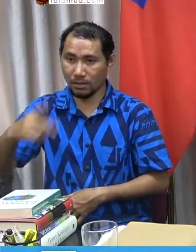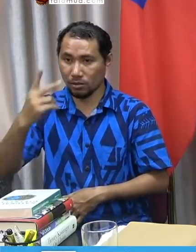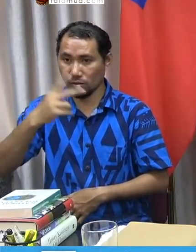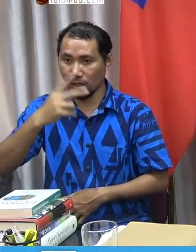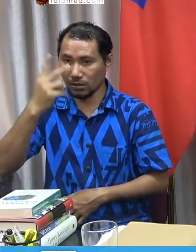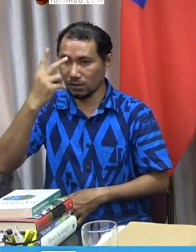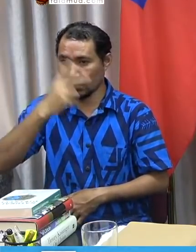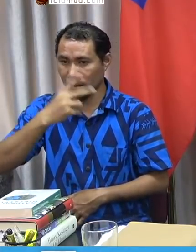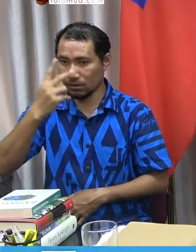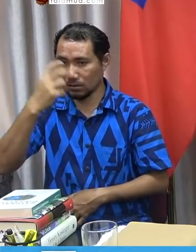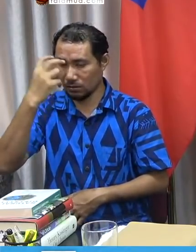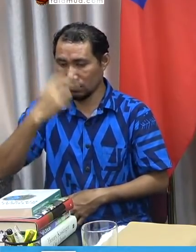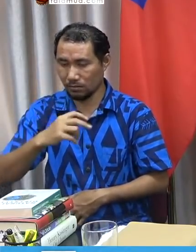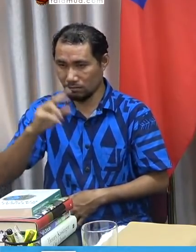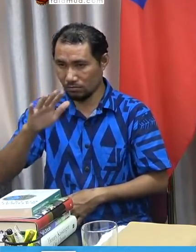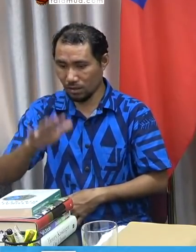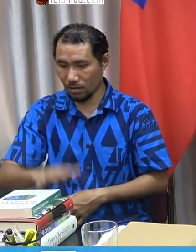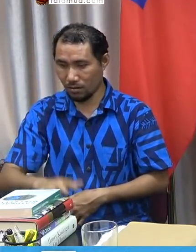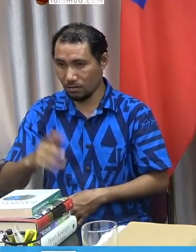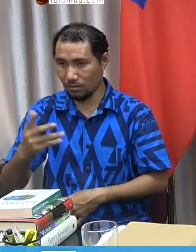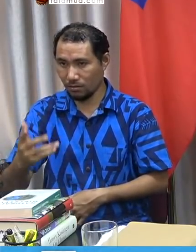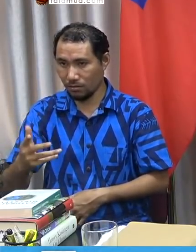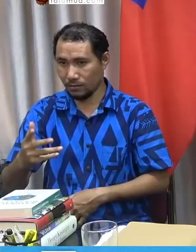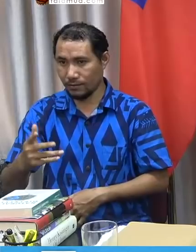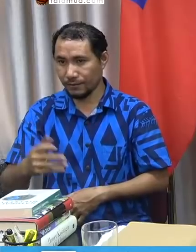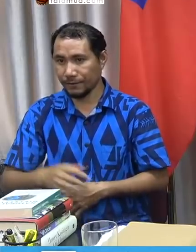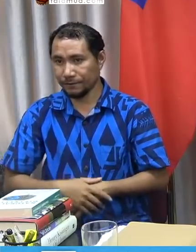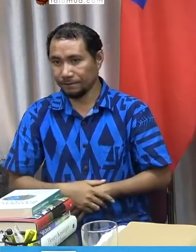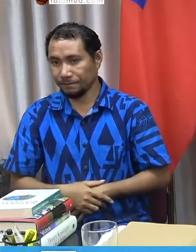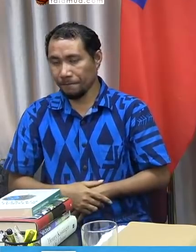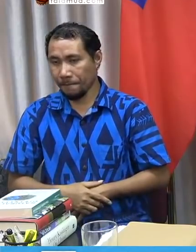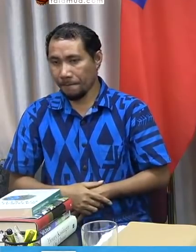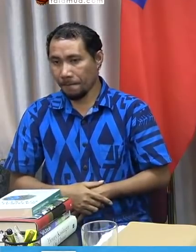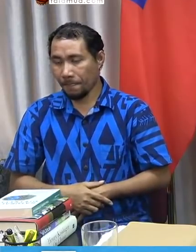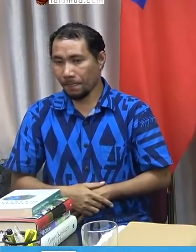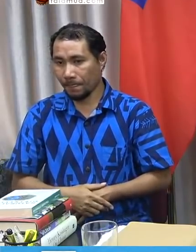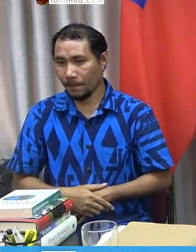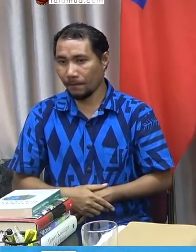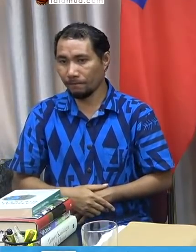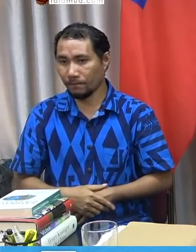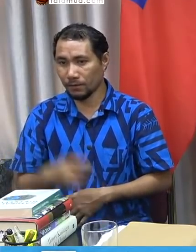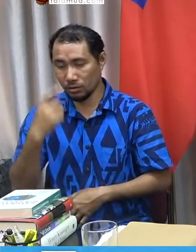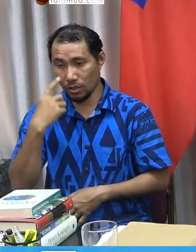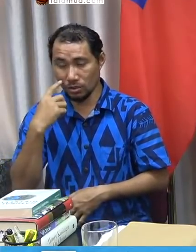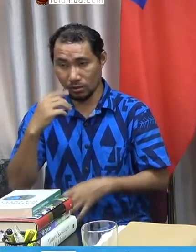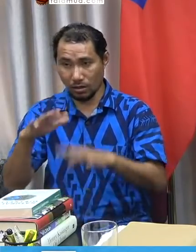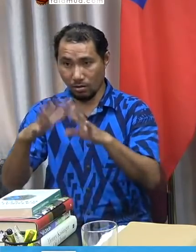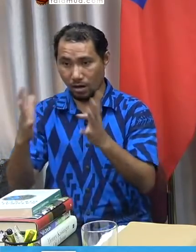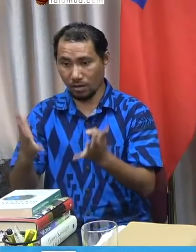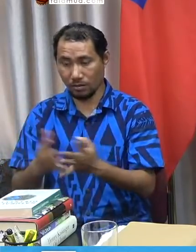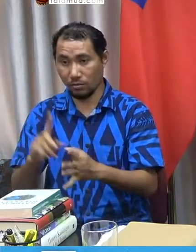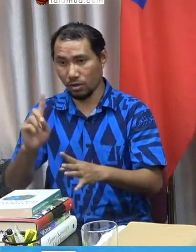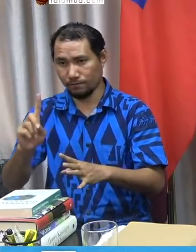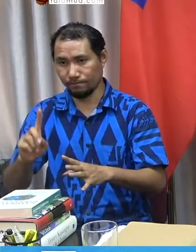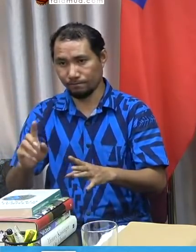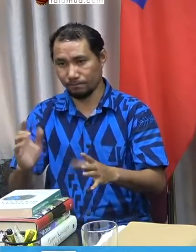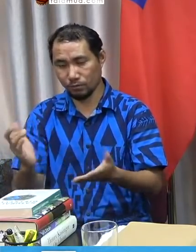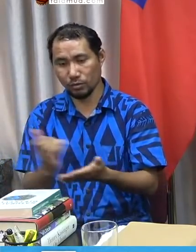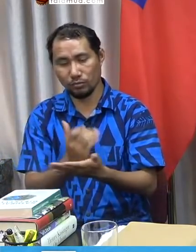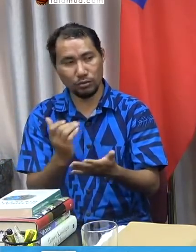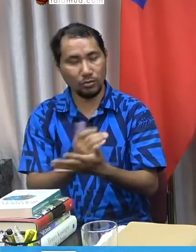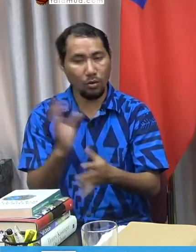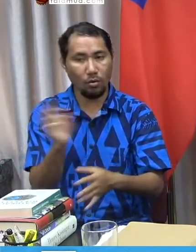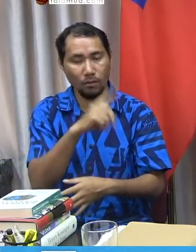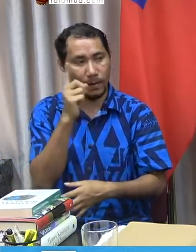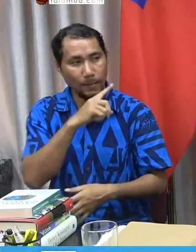la lan ina ia pui o malava ia o tato tangata o sigi